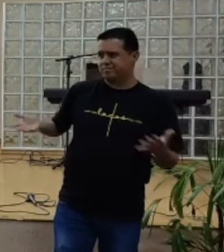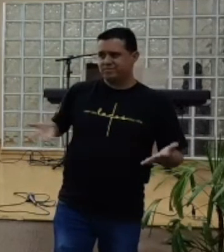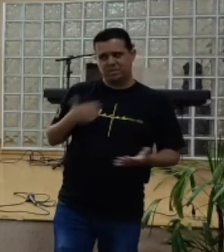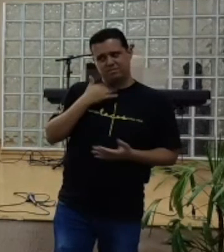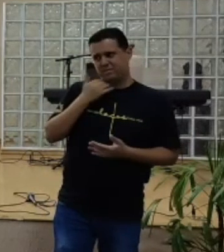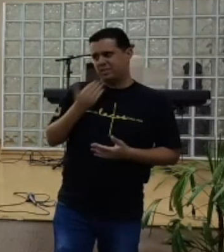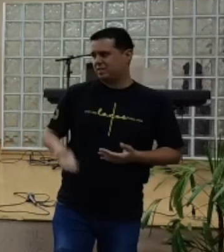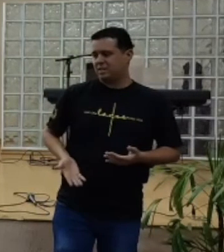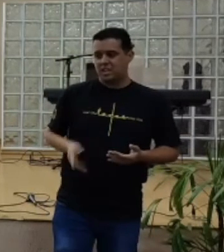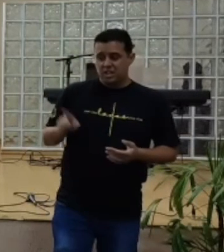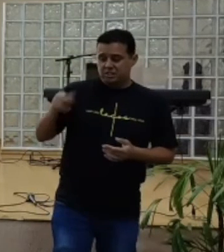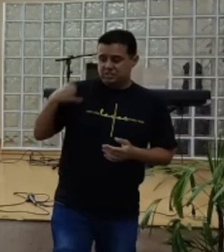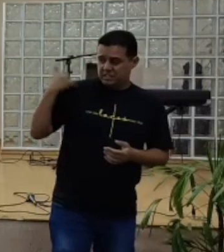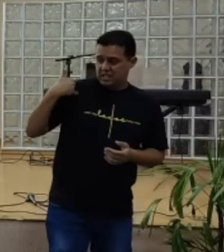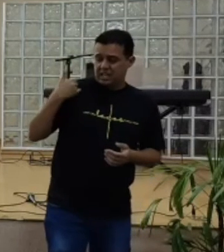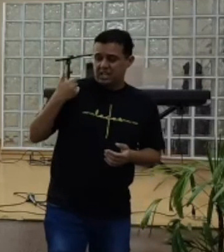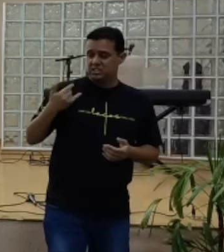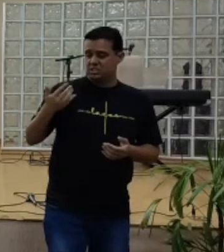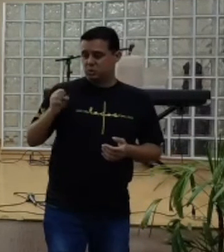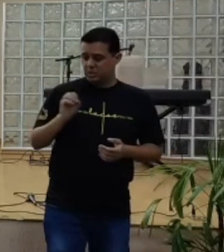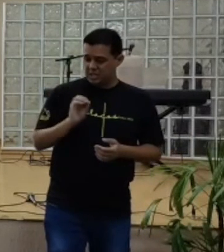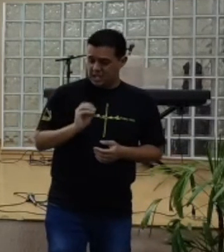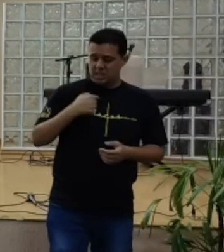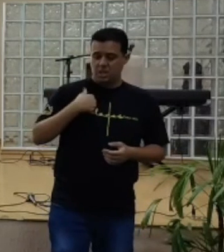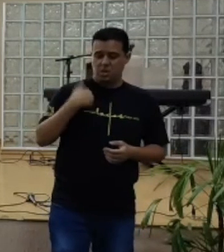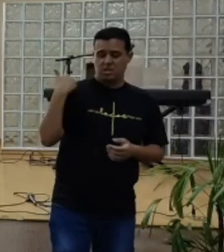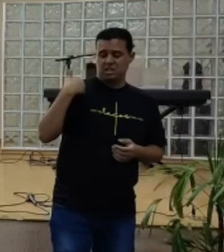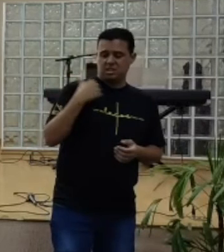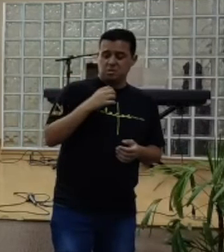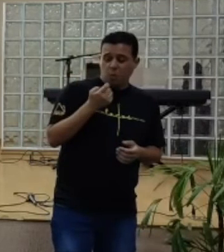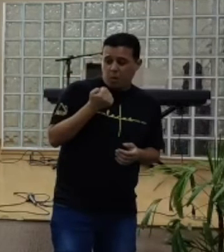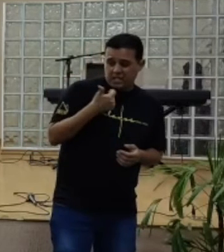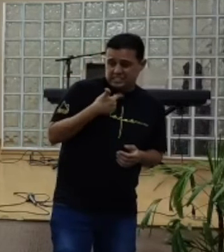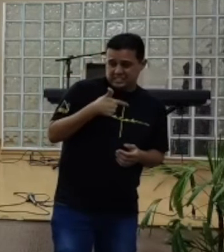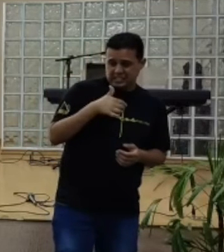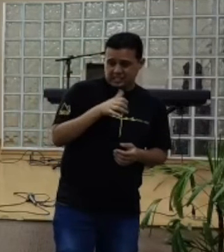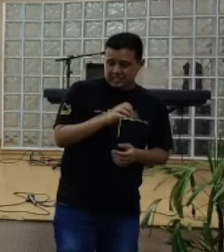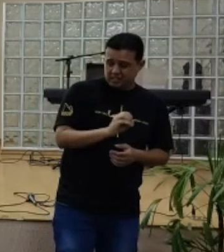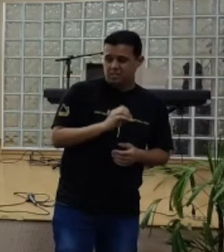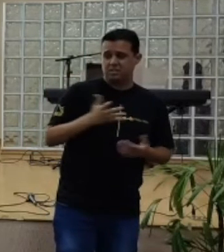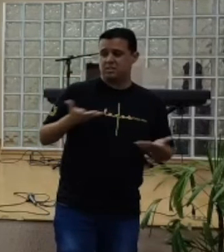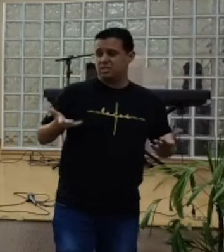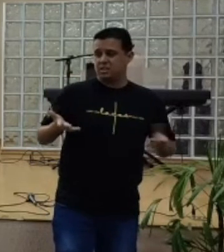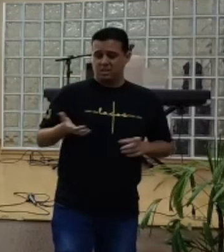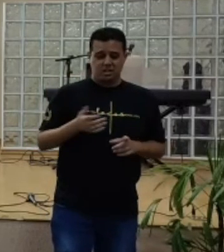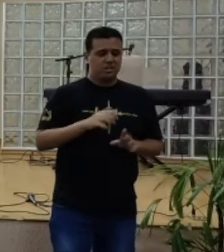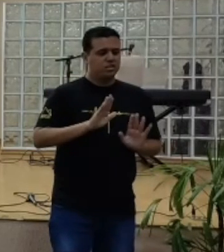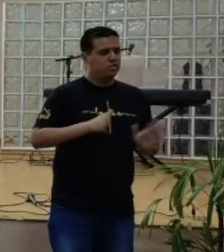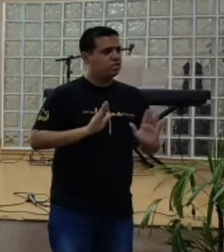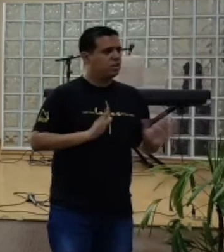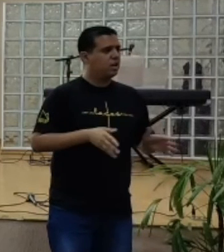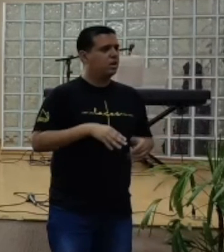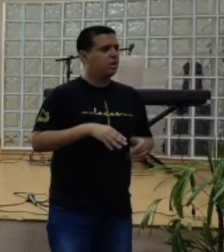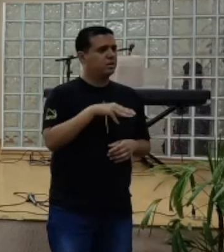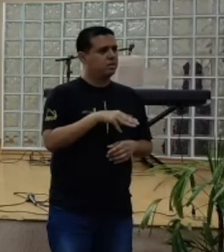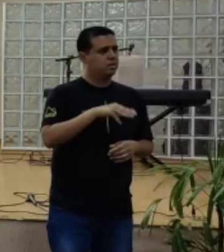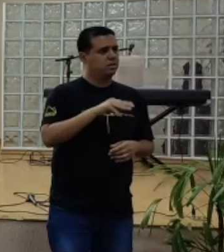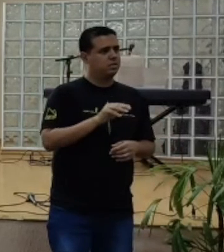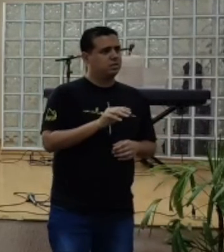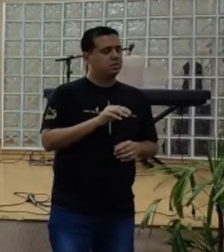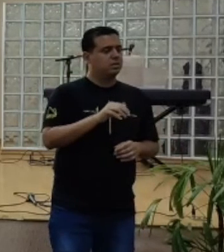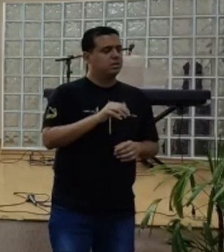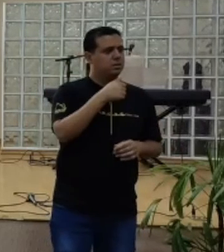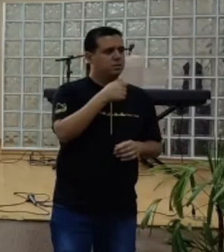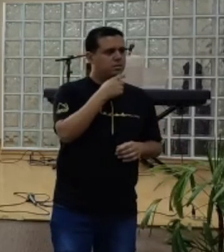com 80, eu já estou com 60 e quase 70, já entrei na menopausa, estéril na